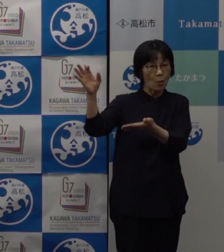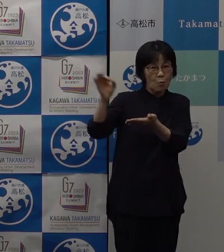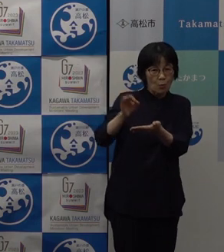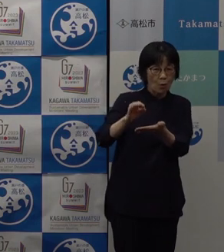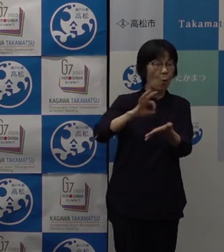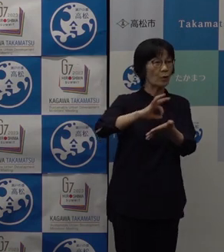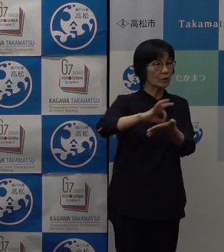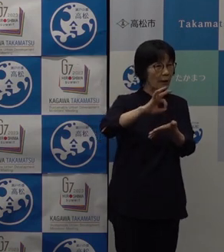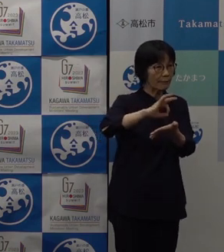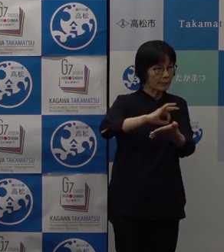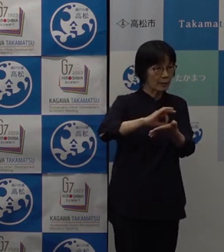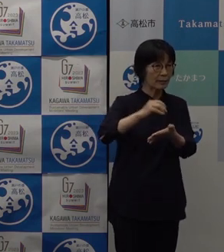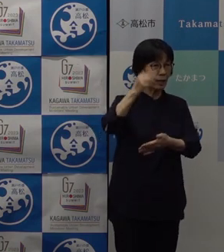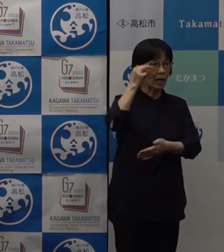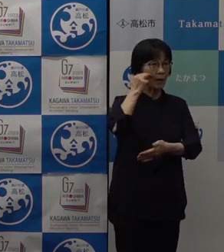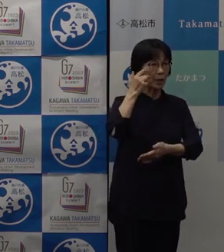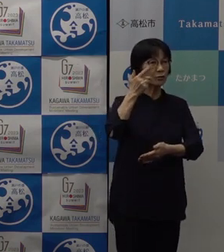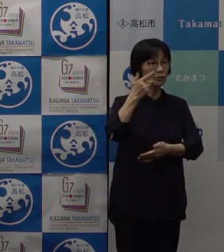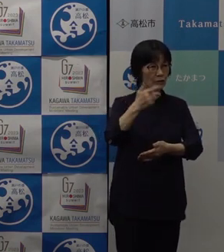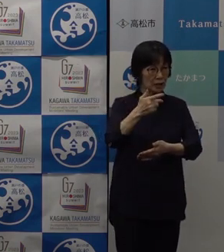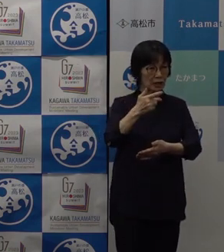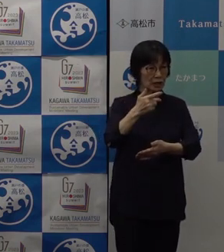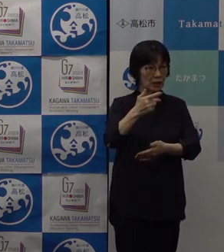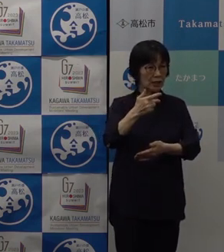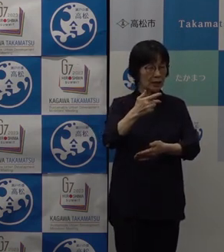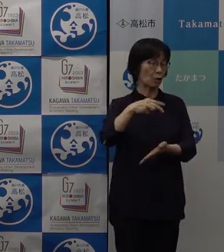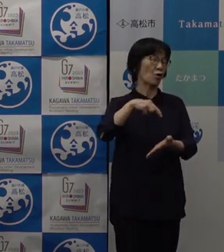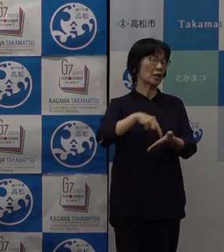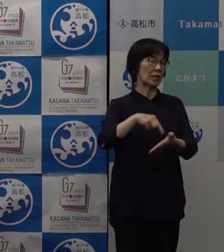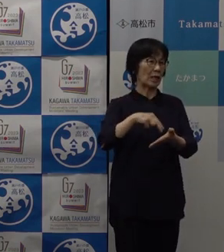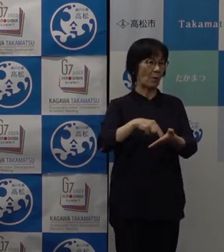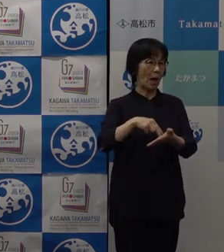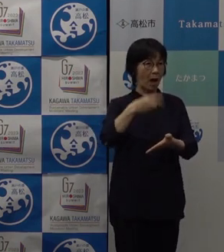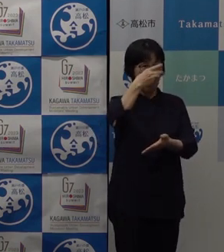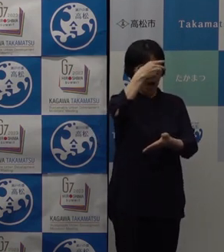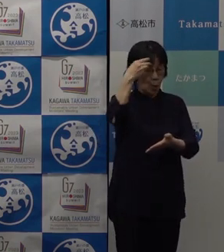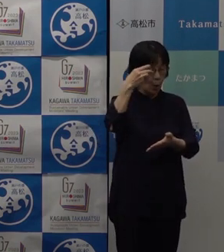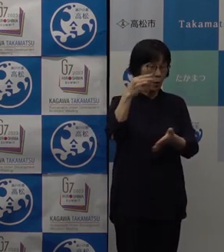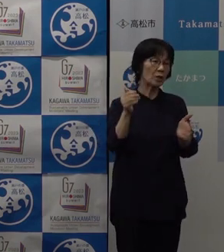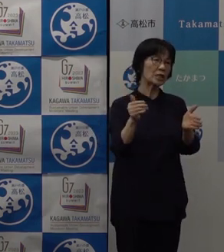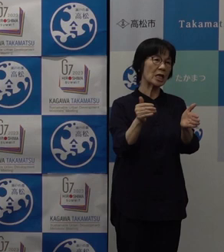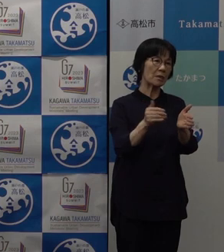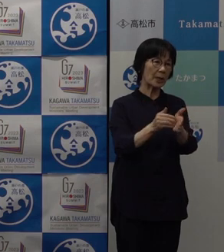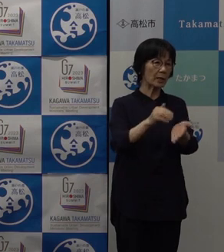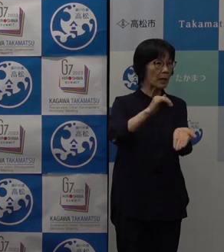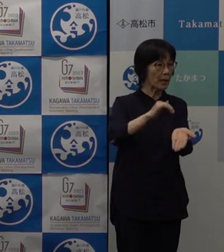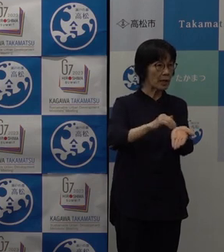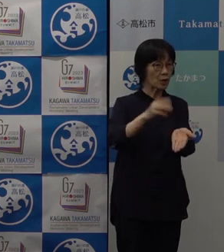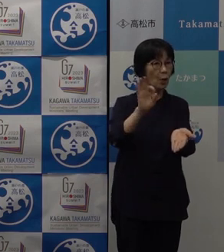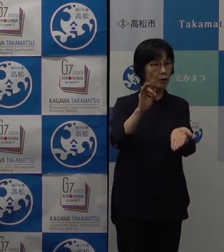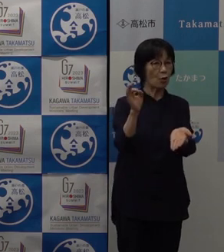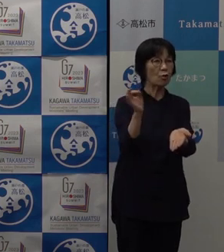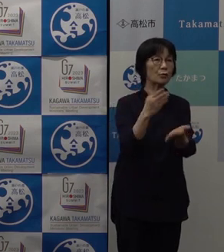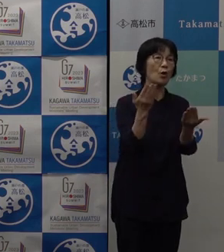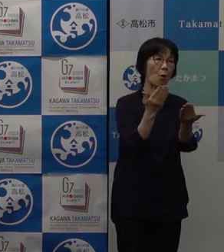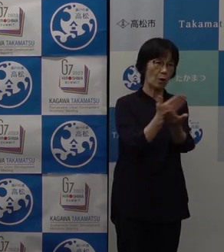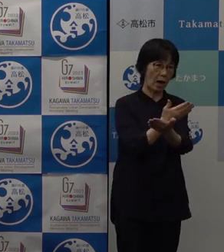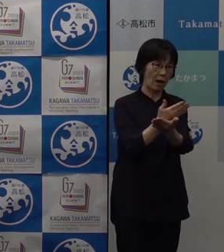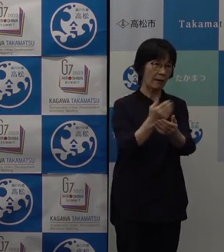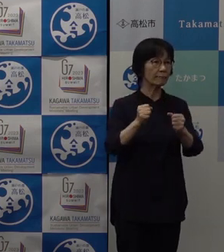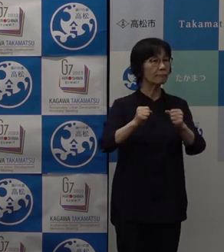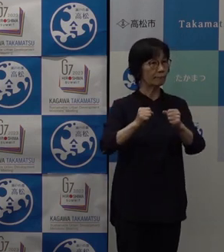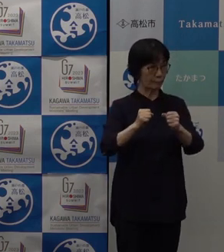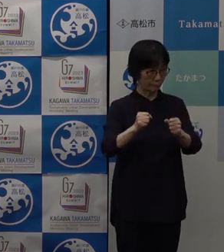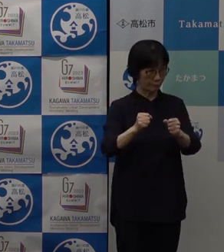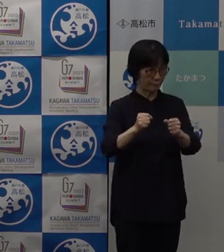高松市として上乗せで高校生まで無料化にしようということで、今回 まあ、私の選挙で公約とさ